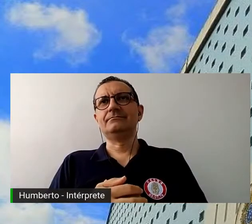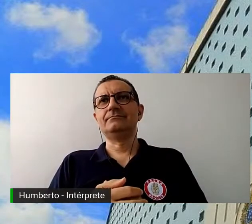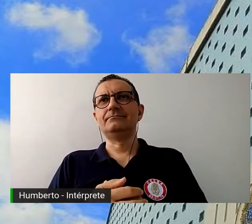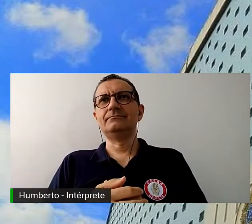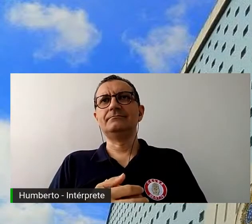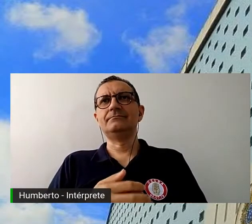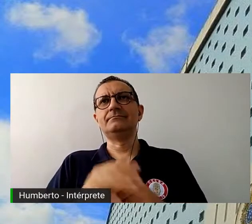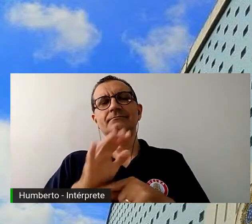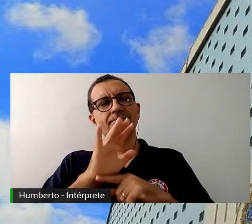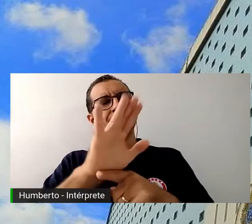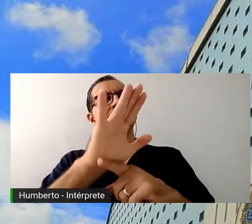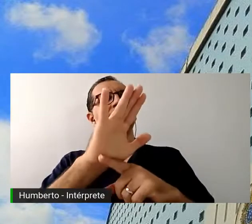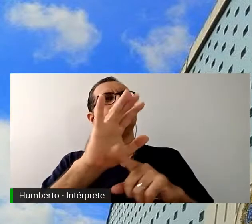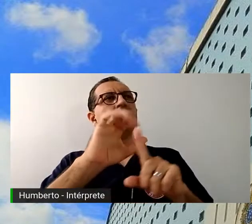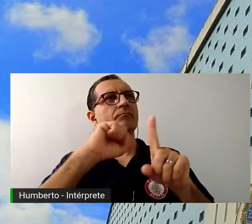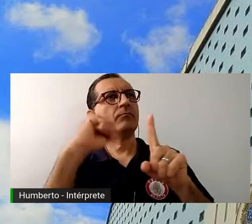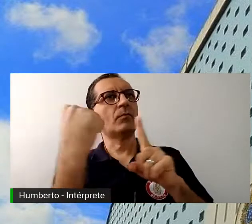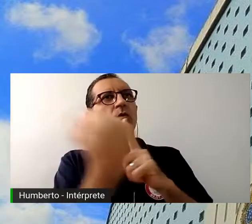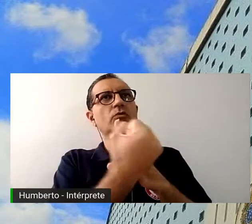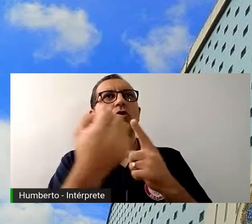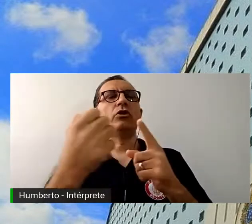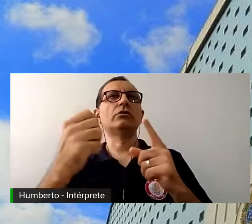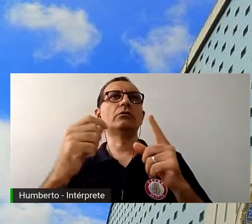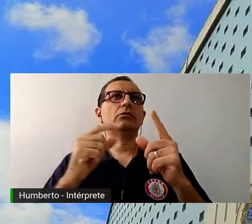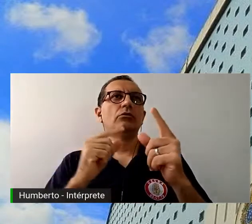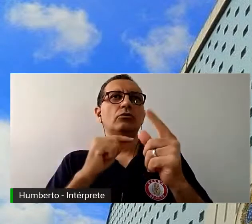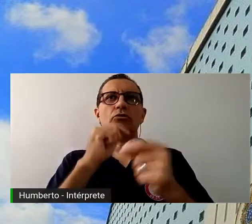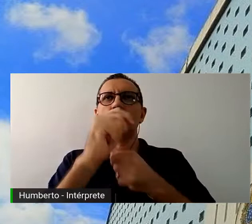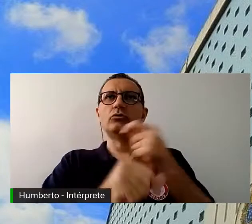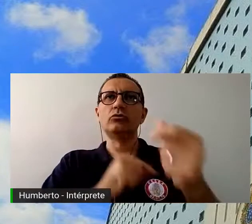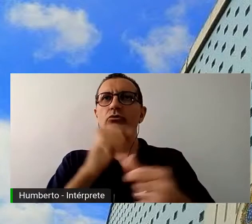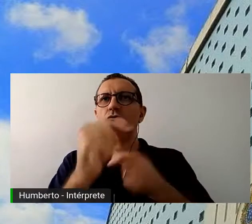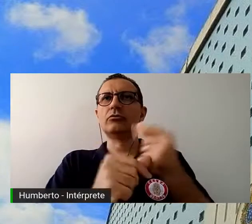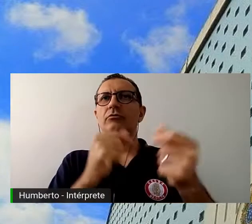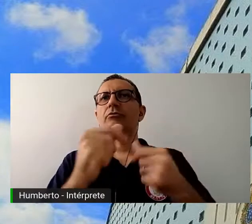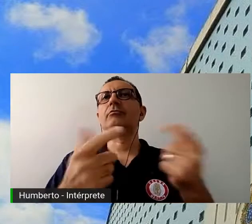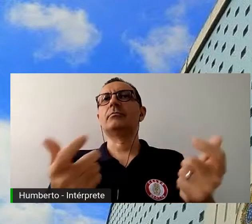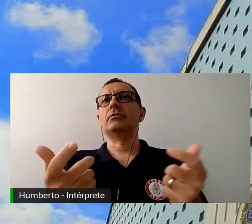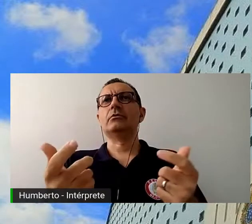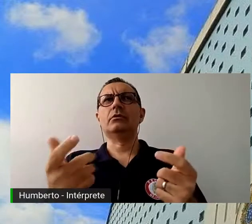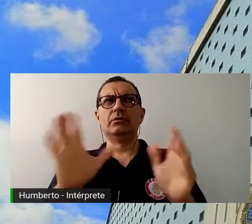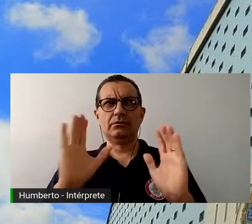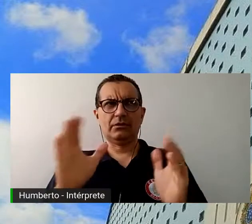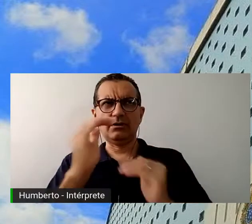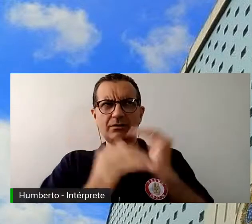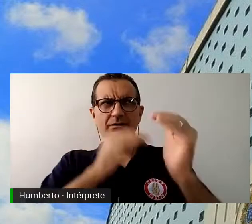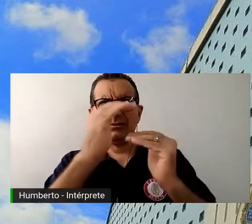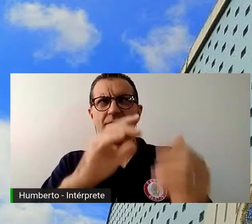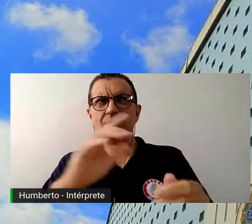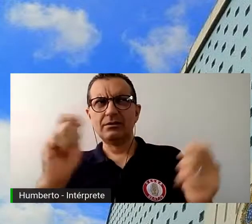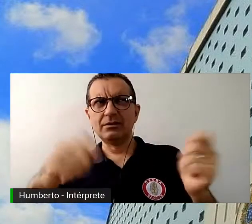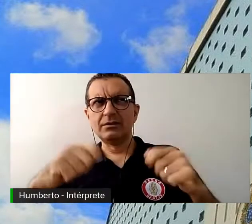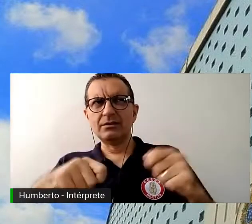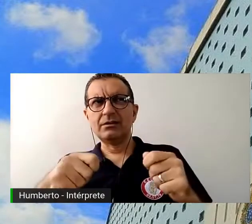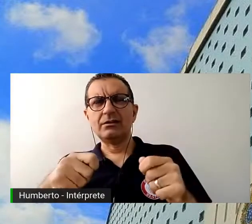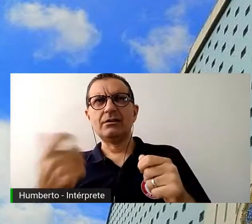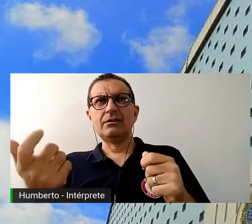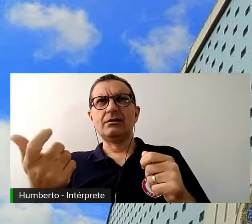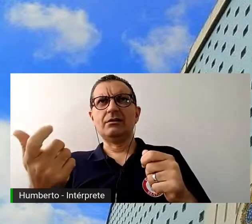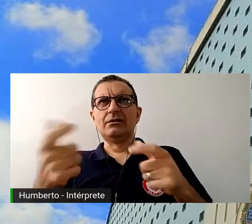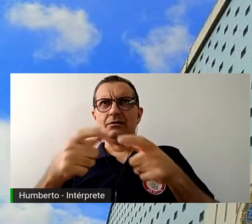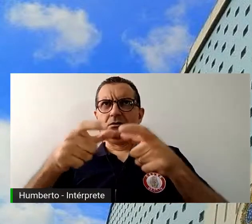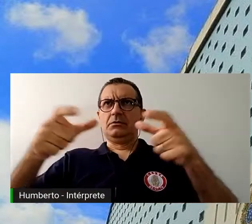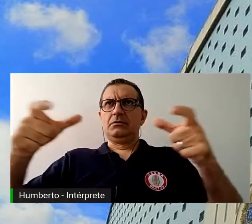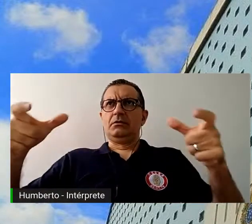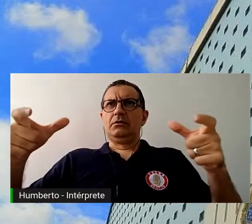desenvolvimento socioeconômico, né? Vamos pensar sobre isso. Está havendo desenvolvimento socioeconômico? Primarização da economia?